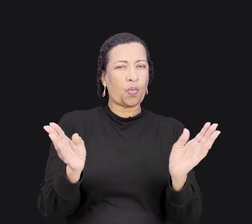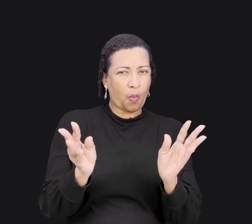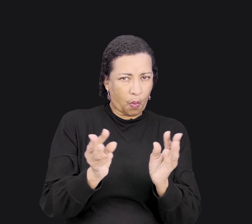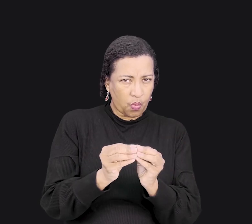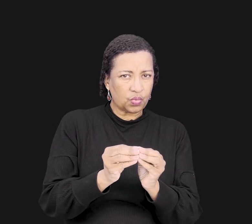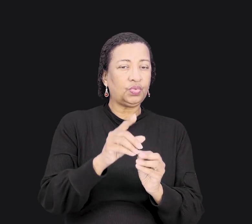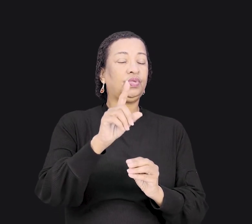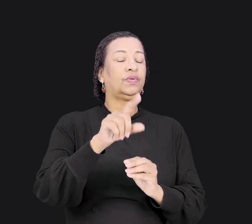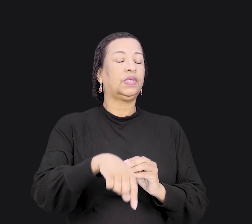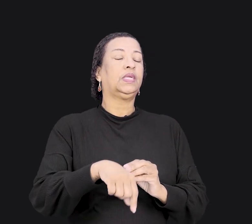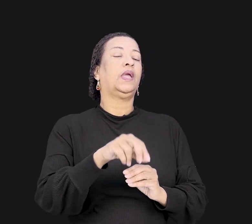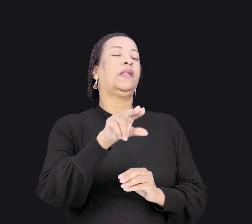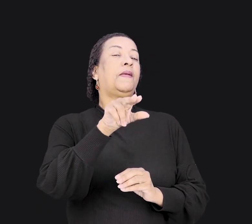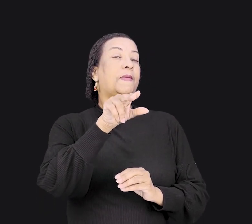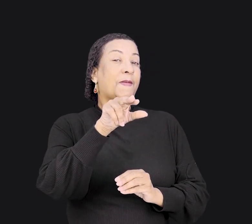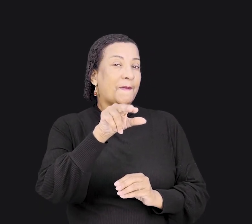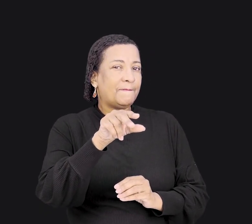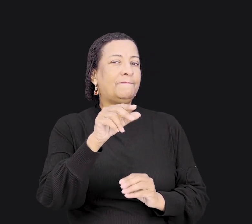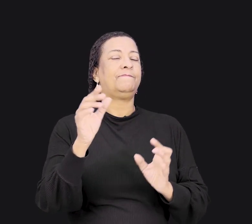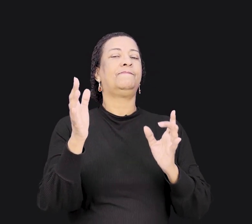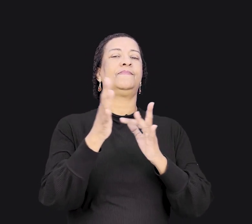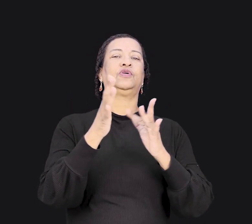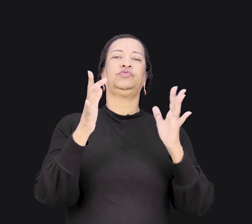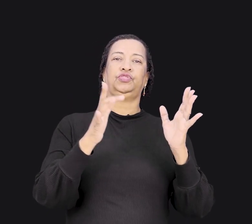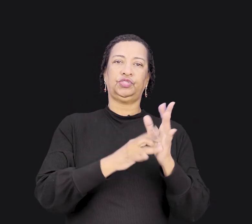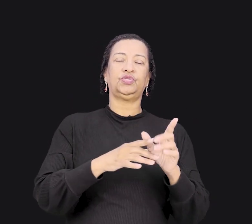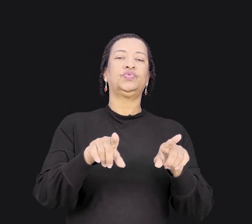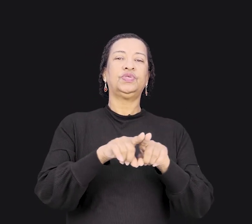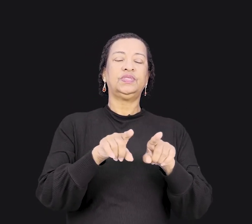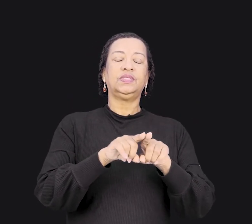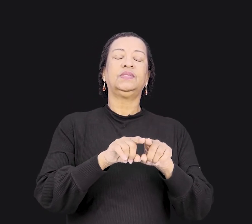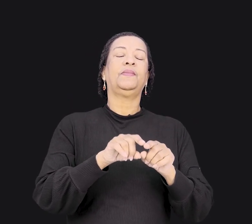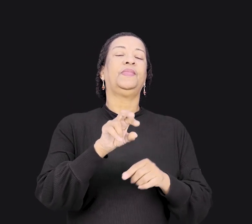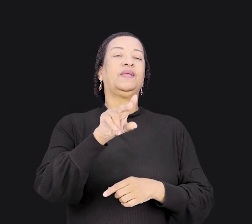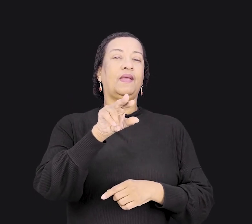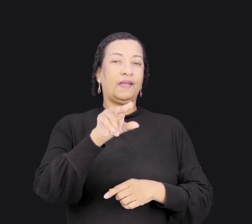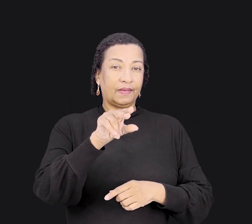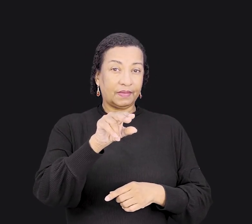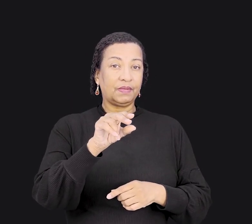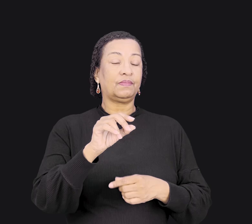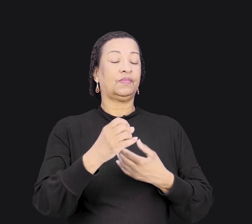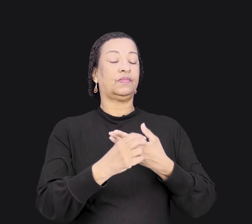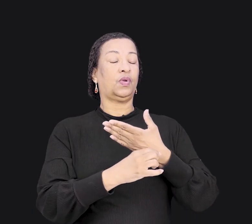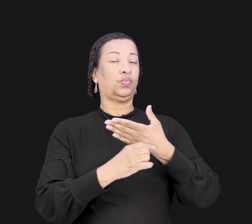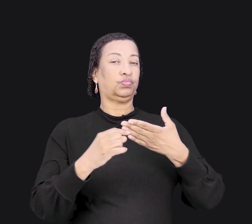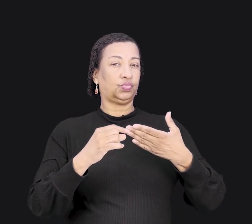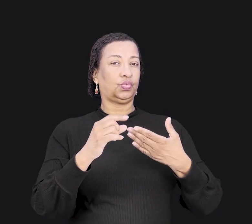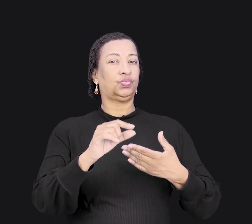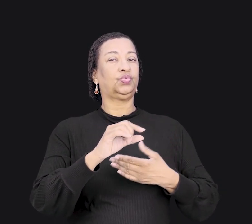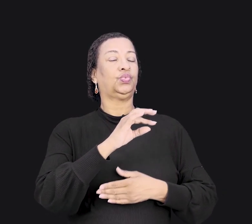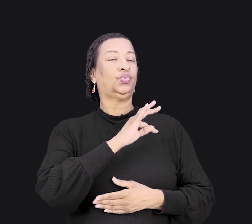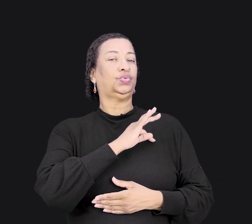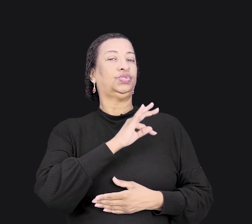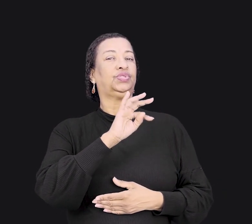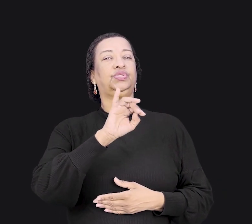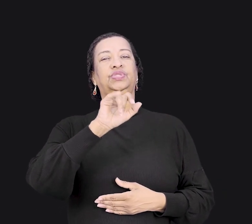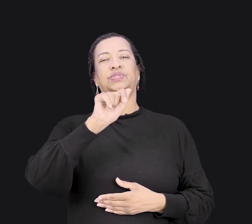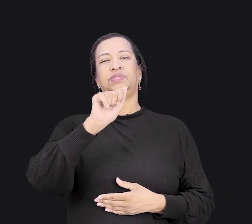Jesus e também era irmão do homem que escreveu a Epístola de Tiago. No Novo Testamento, no Evangelho